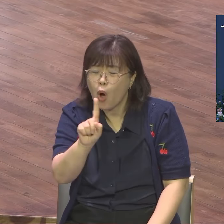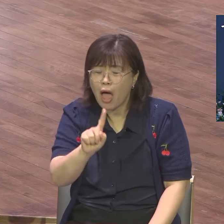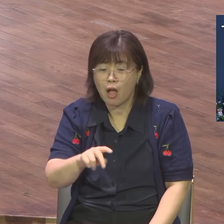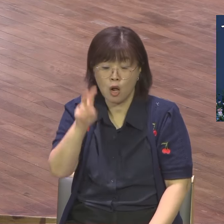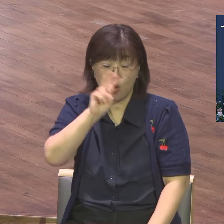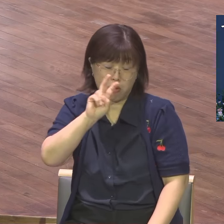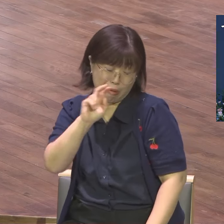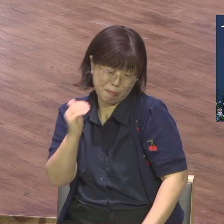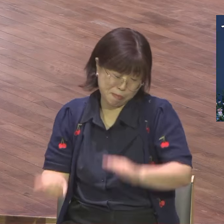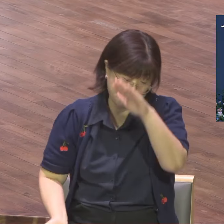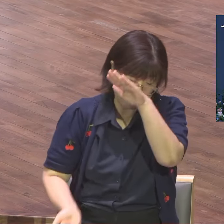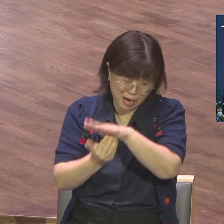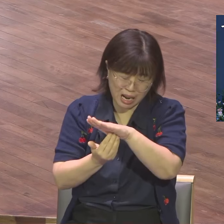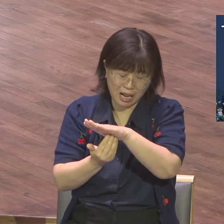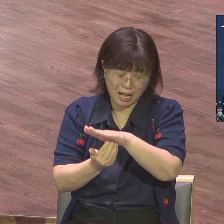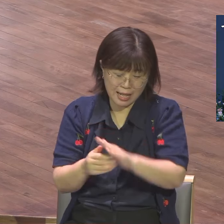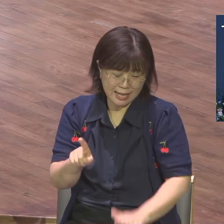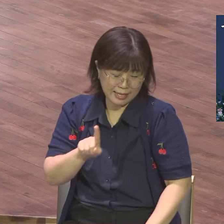아름다운 노래다.